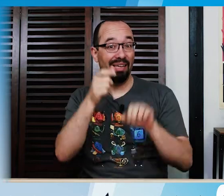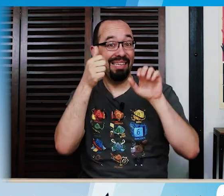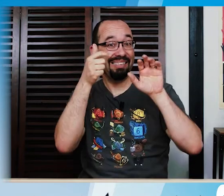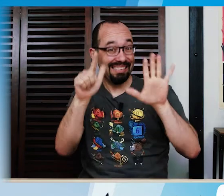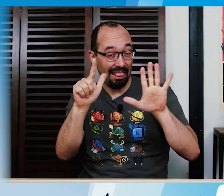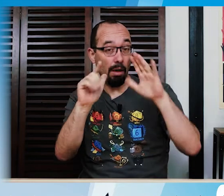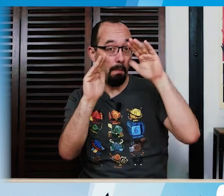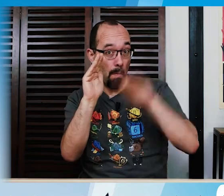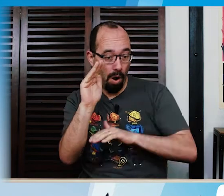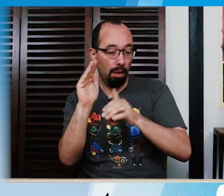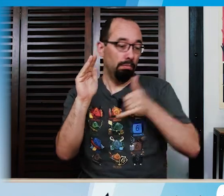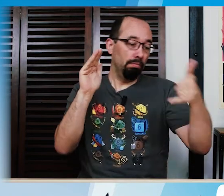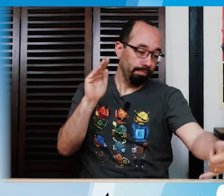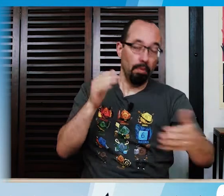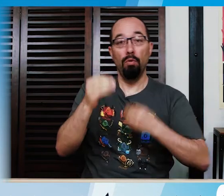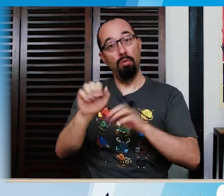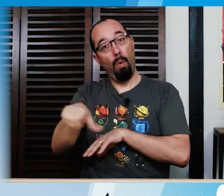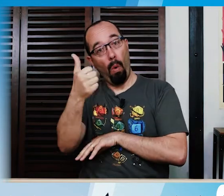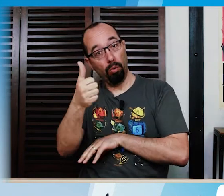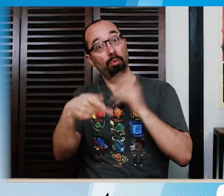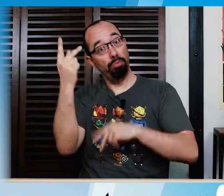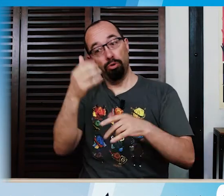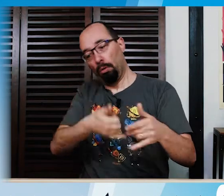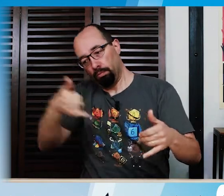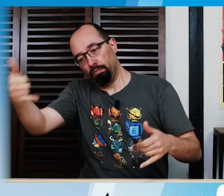numéro inférieur à 7 ou supérieur à 11.